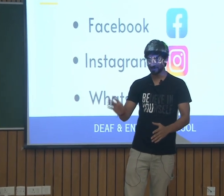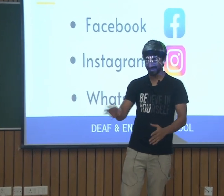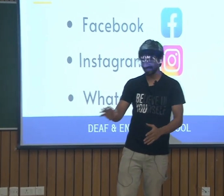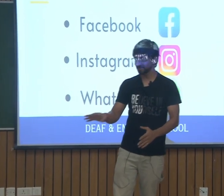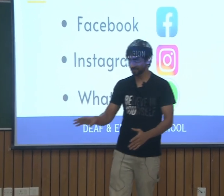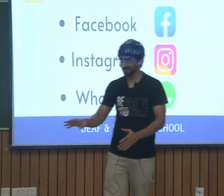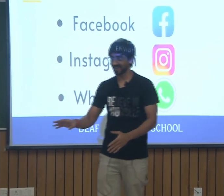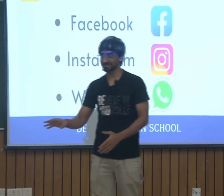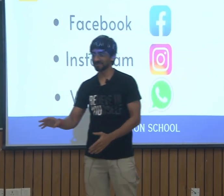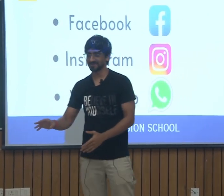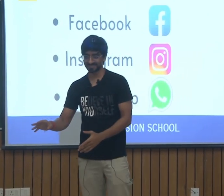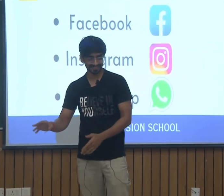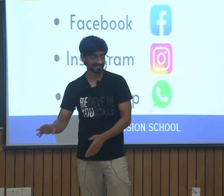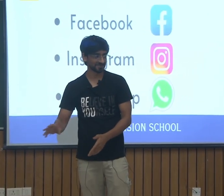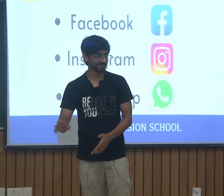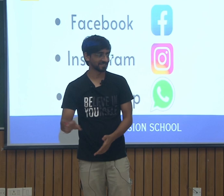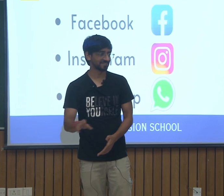कोई करेगा फिर मैं लास्ट में बताऊंगा कि कैसे होगा ये.